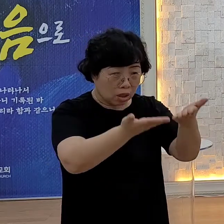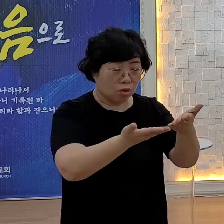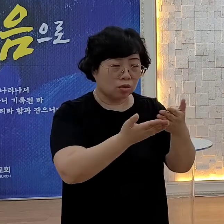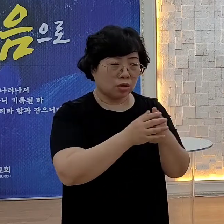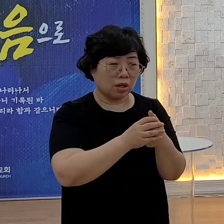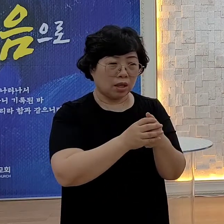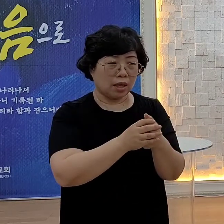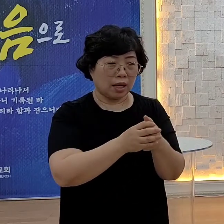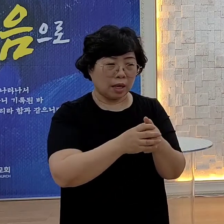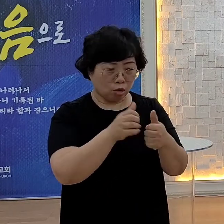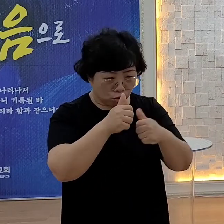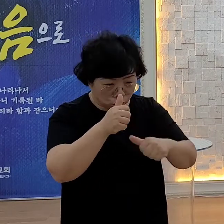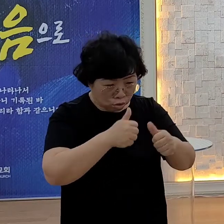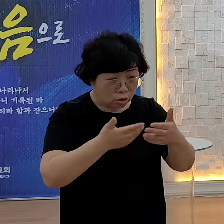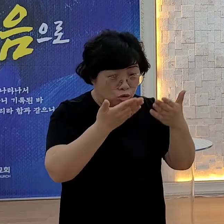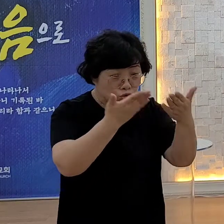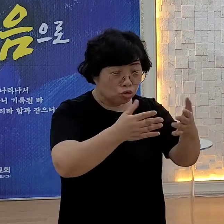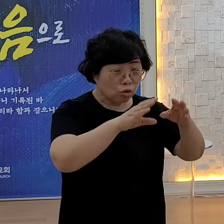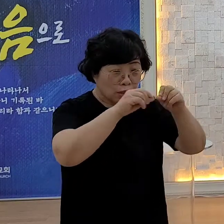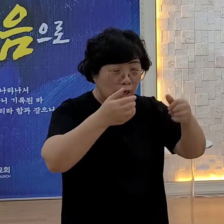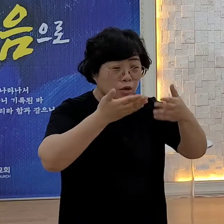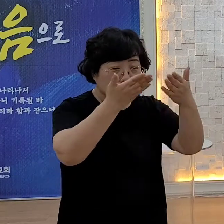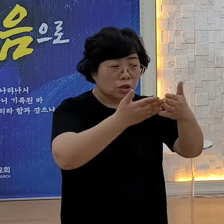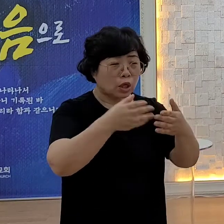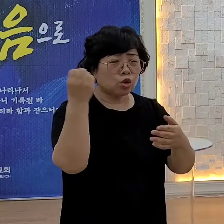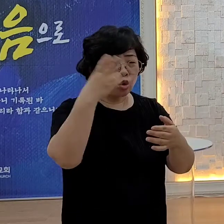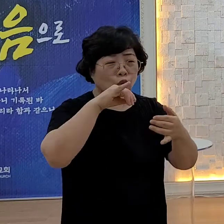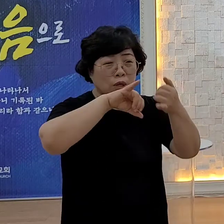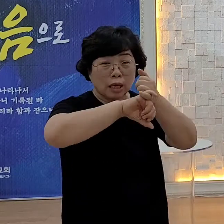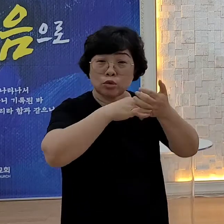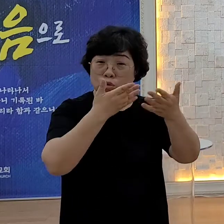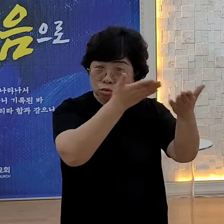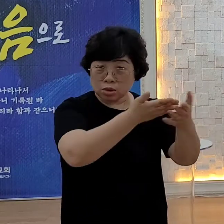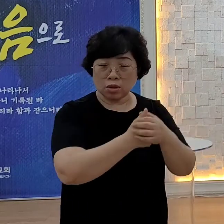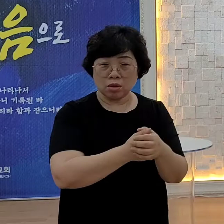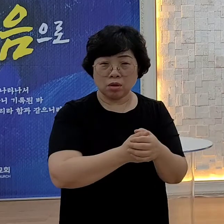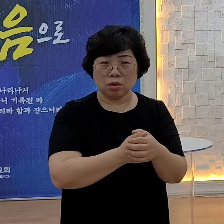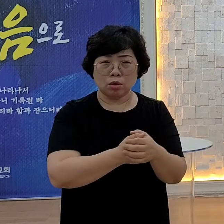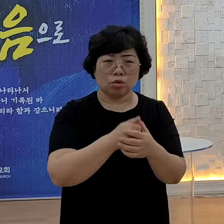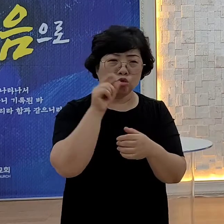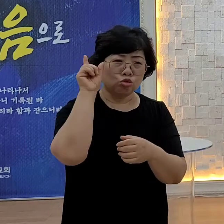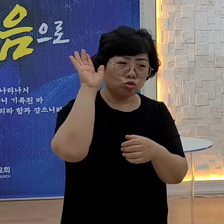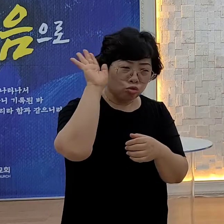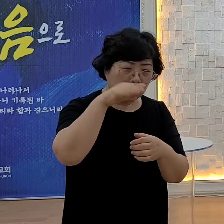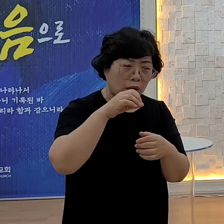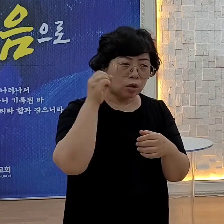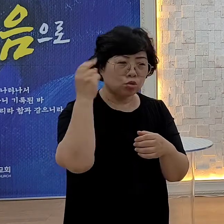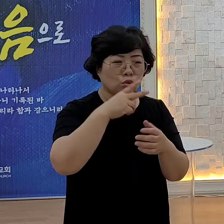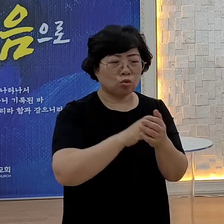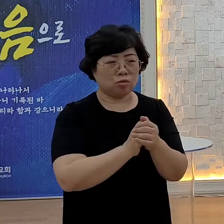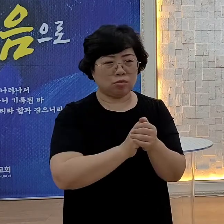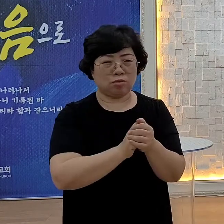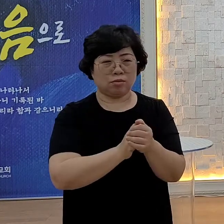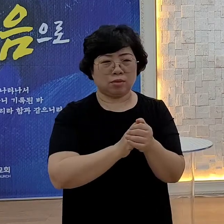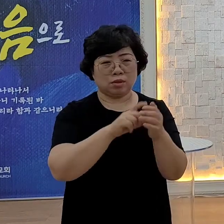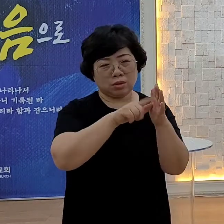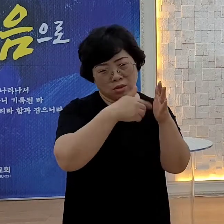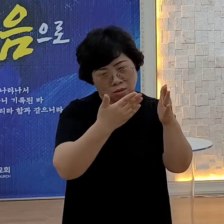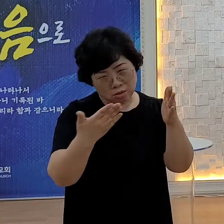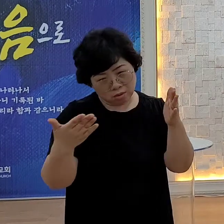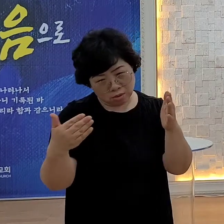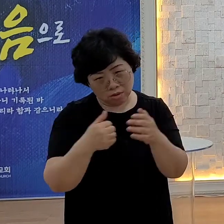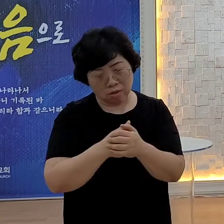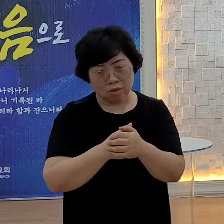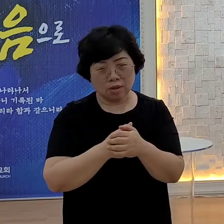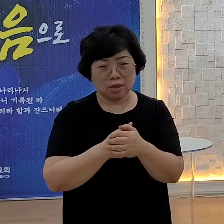약속하셨어요. 85세 때. 여러분, 그러고도 안 주셨어요. 그러고도 몇 년 뒤에 아들을